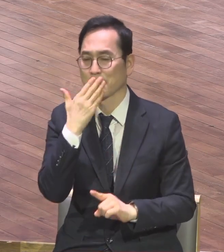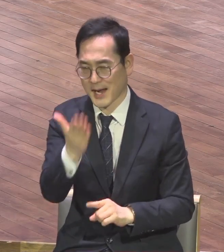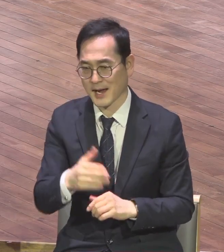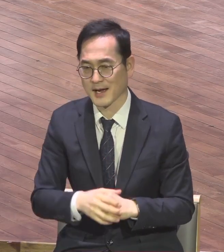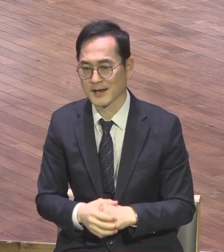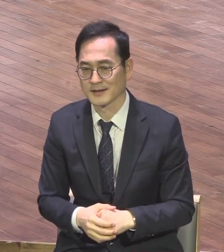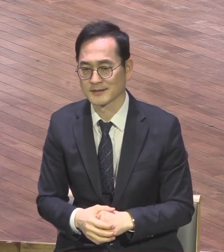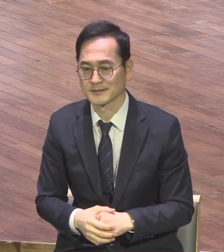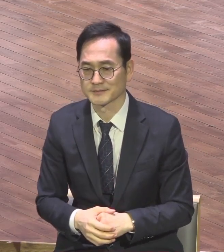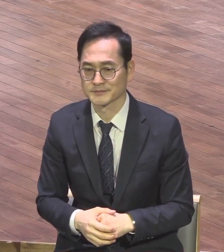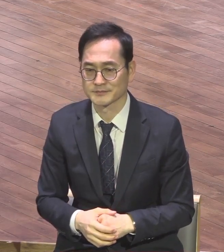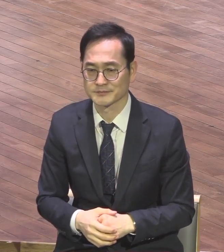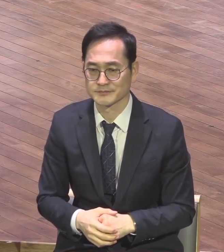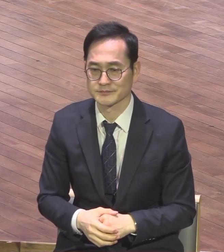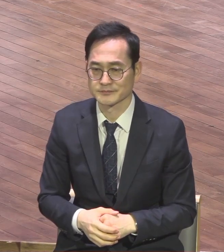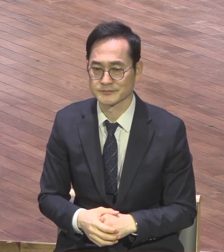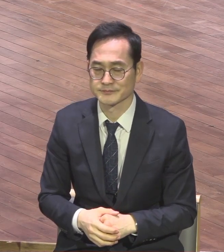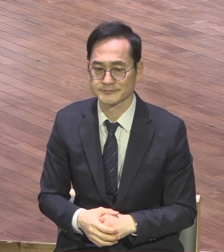다 살린다.